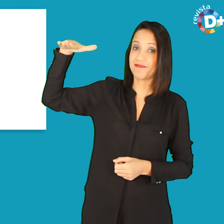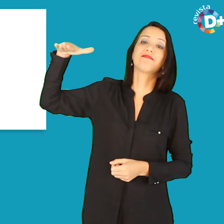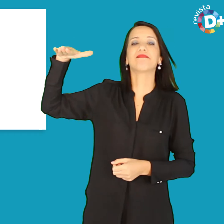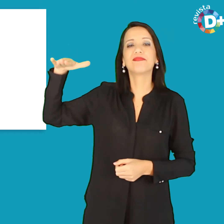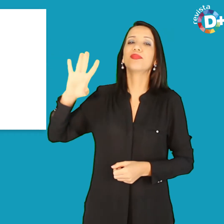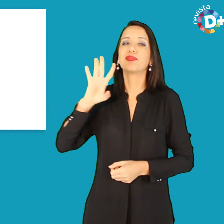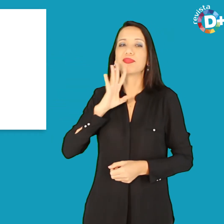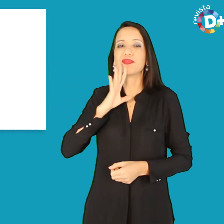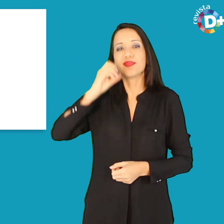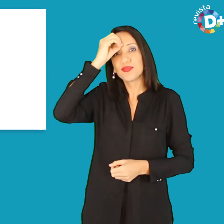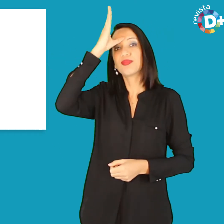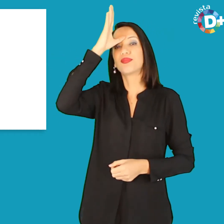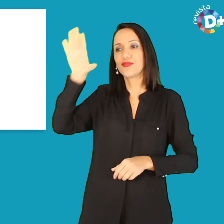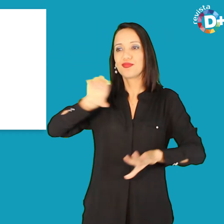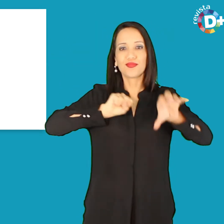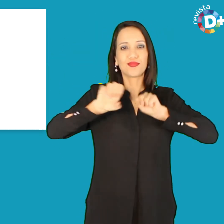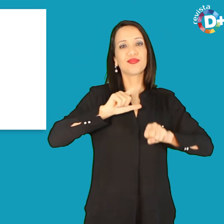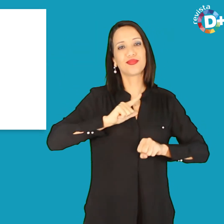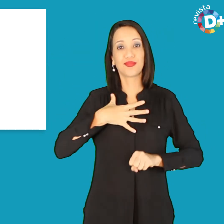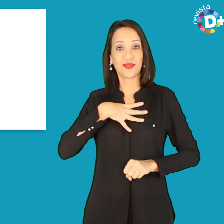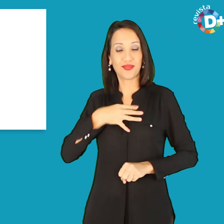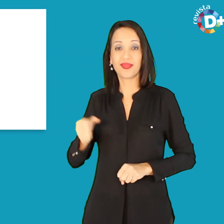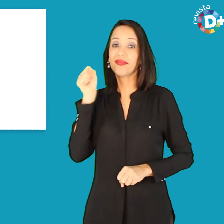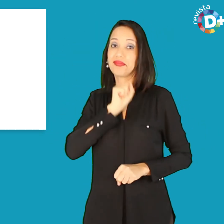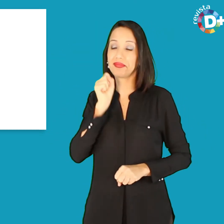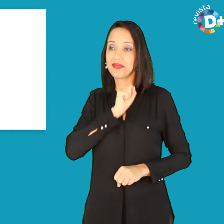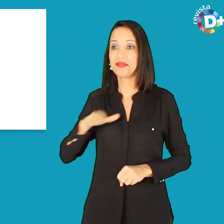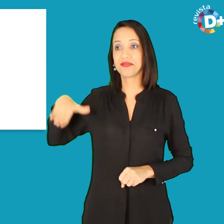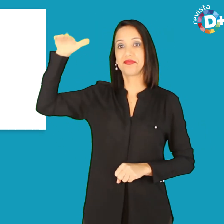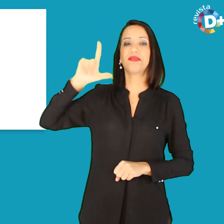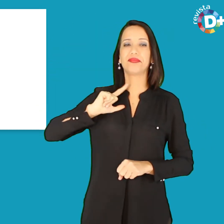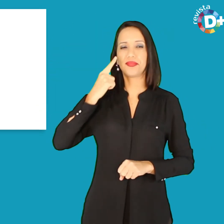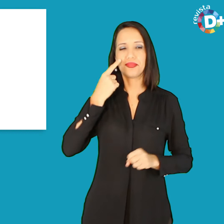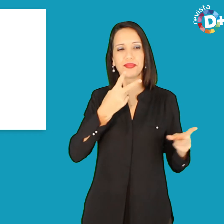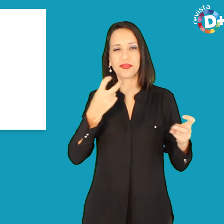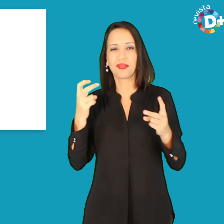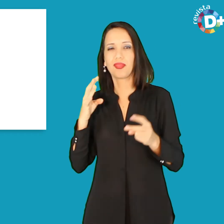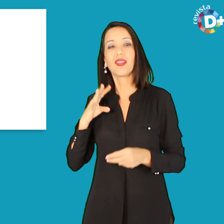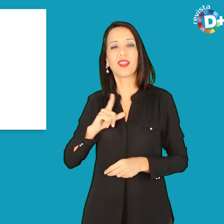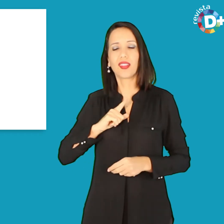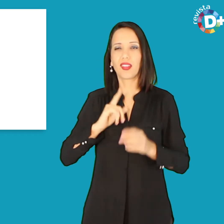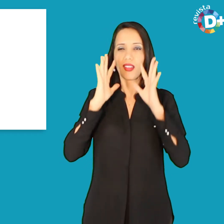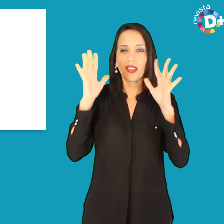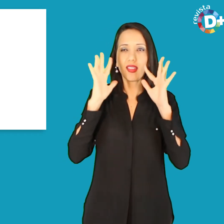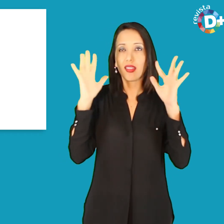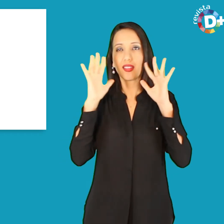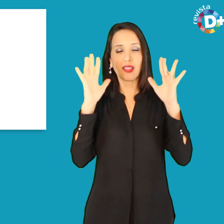e por ter uma filha mais velha, cedo percebi sintomas de desatenção no meu filho. Ele tinha 4 anos e